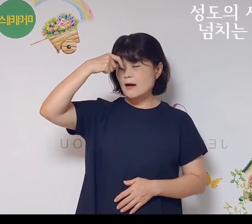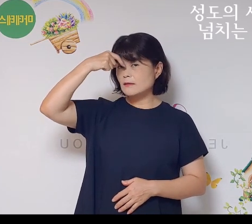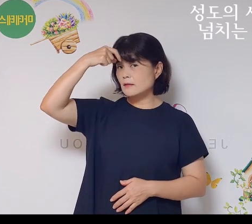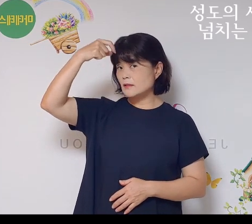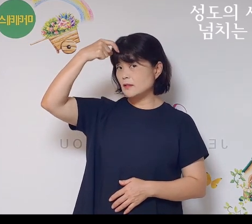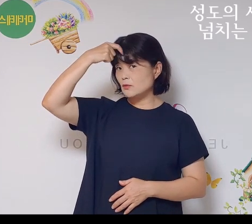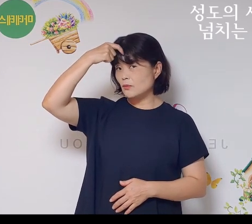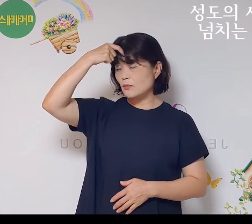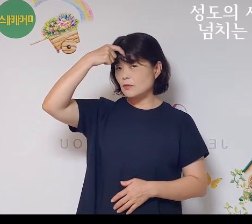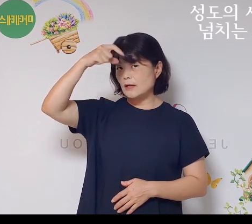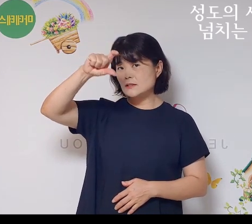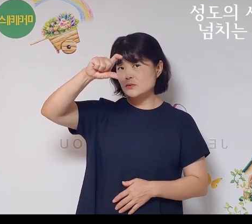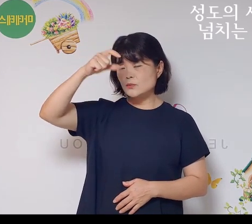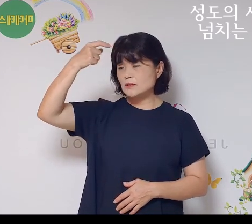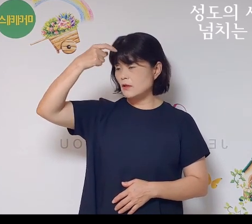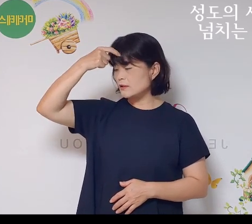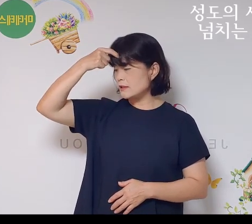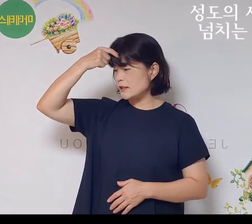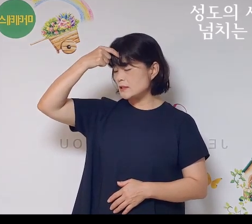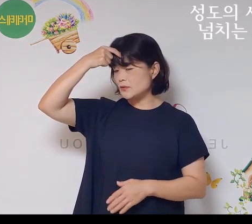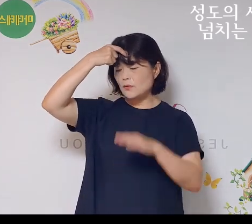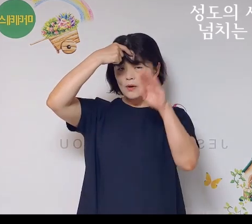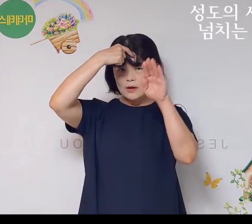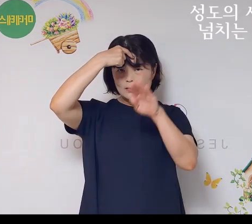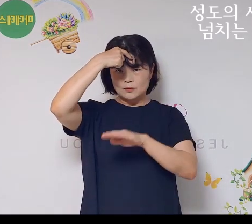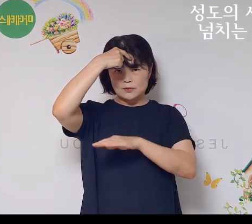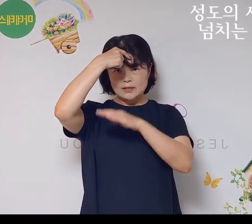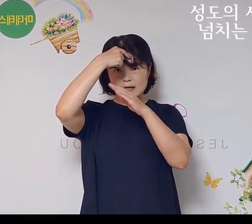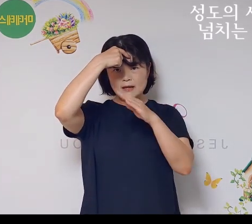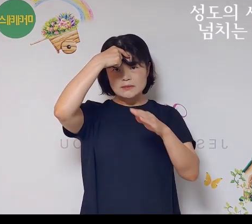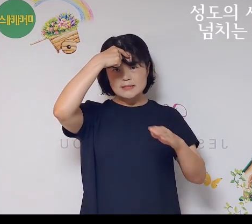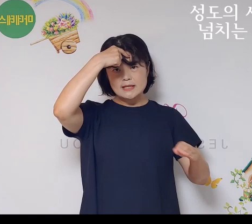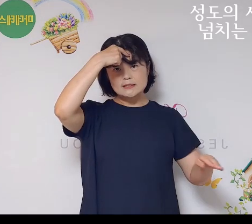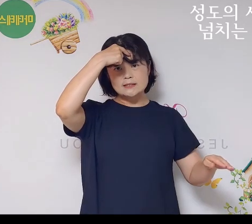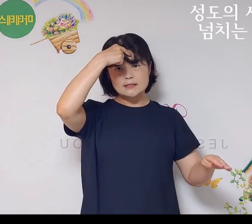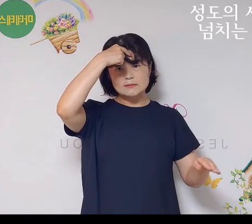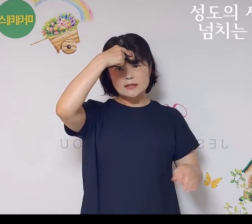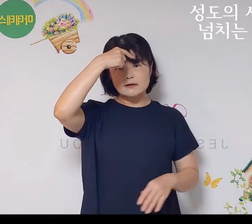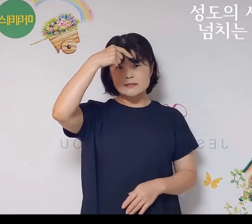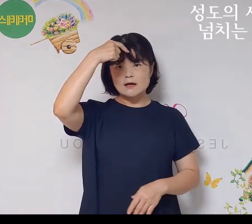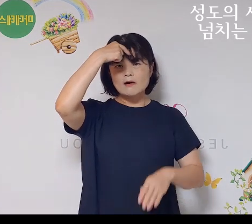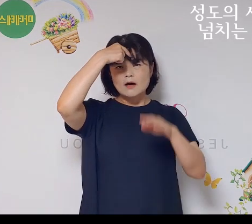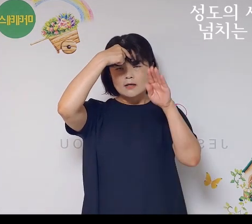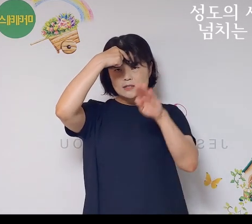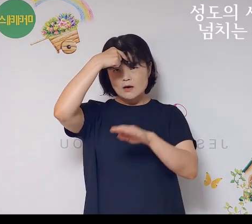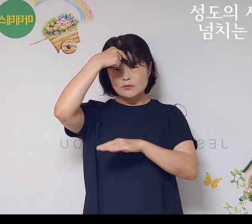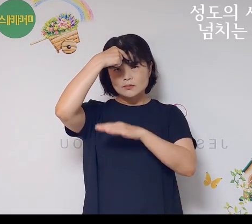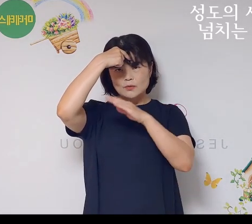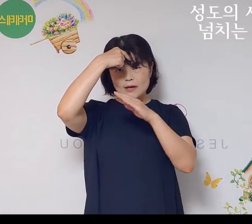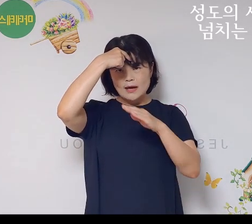이렇게 기도하는 손을 여기다 대시고 이렇게 사람 인자를 그리시면 돼요. 그래서